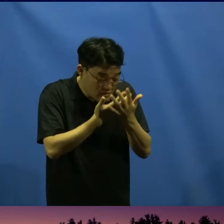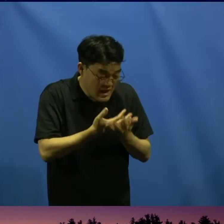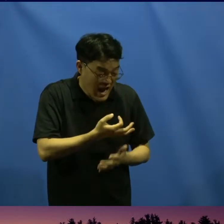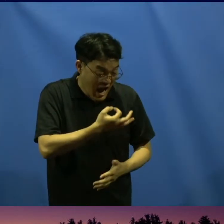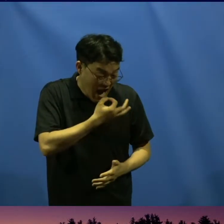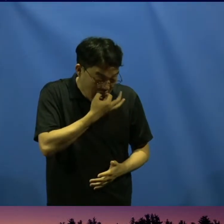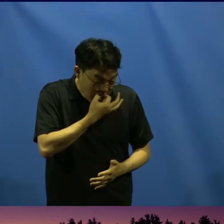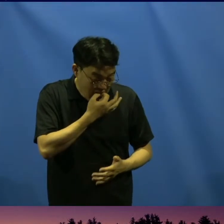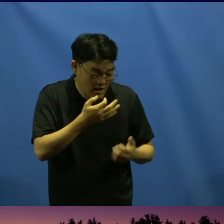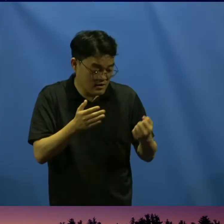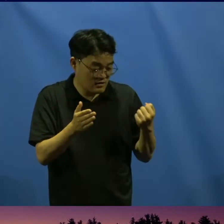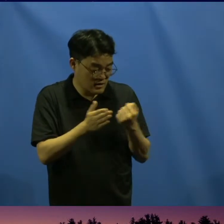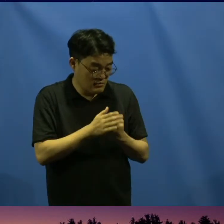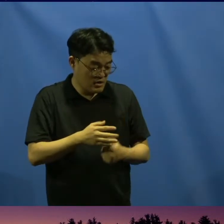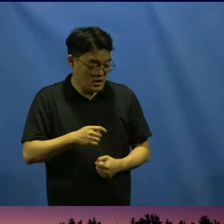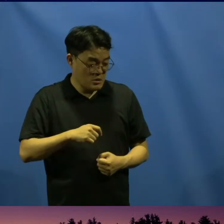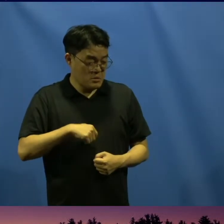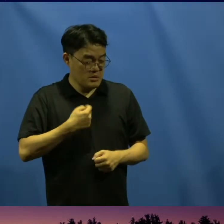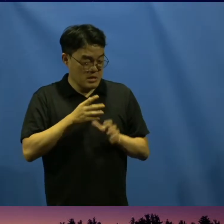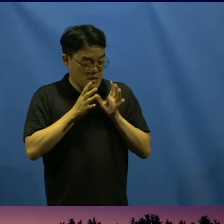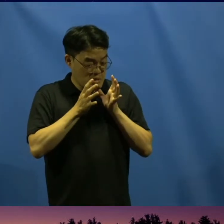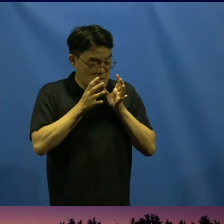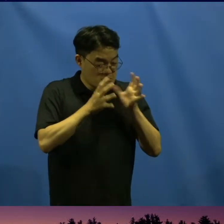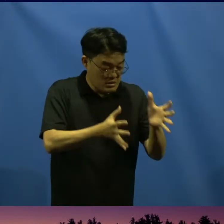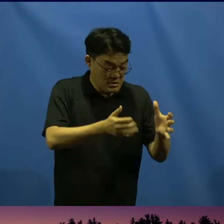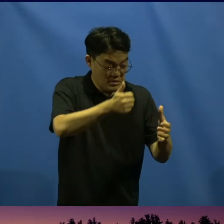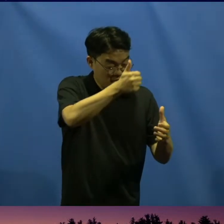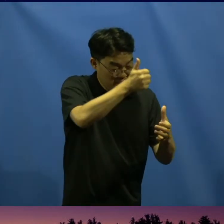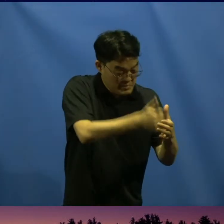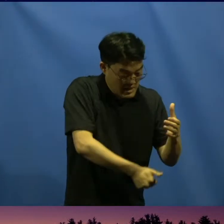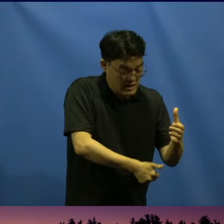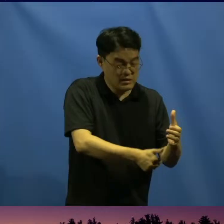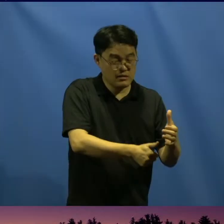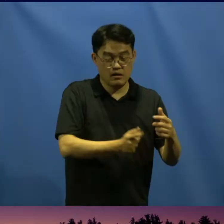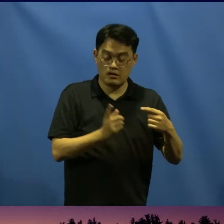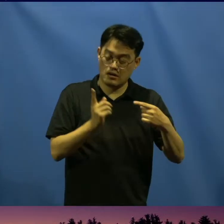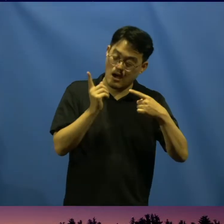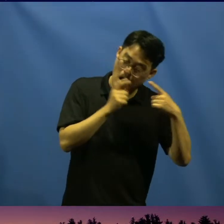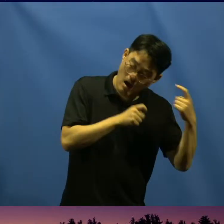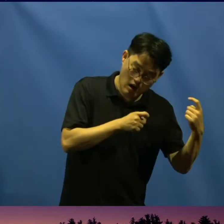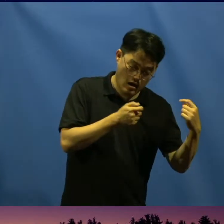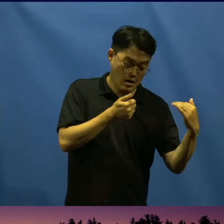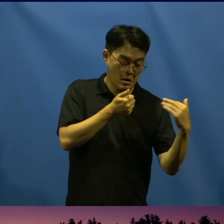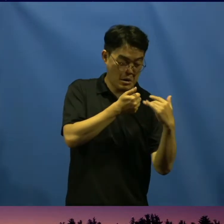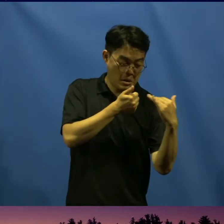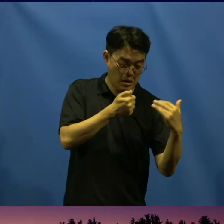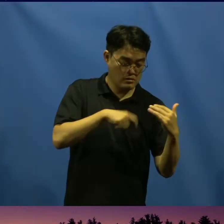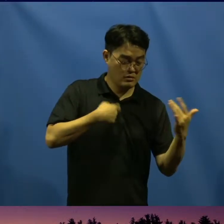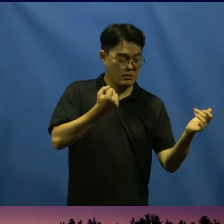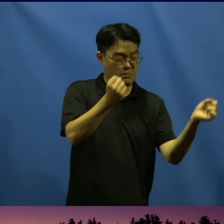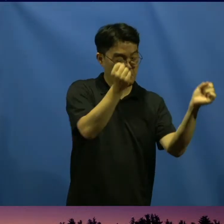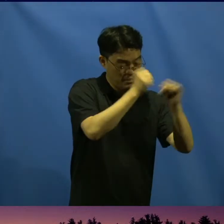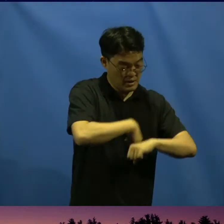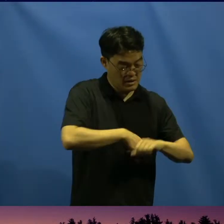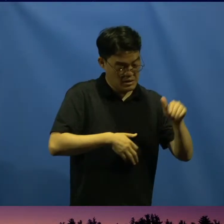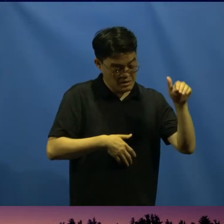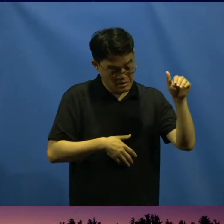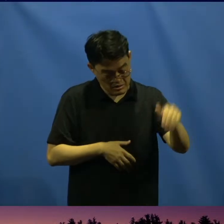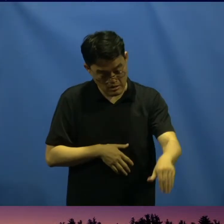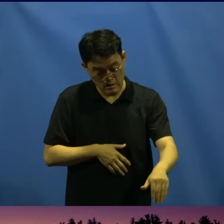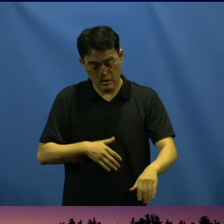스스로 판 덫에 내가 잡혀 스스로 망하게 되는 갑상스러운